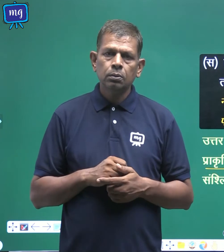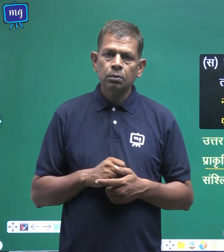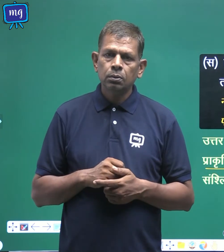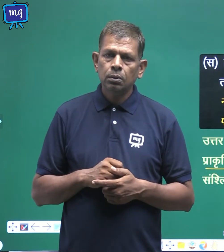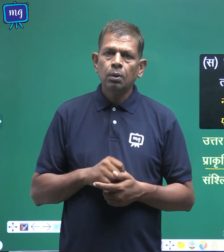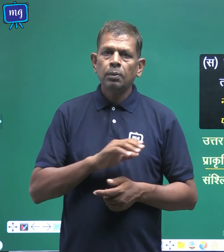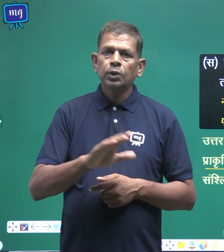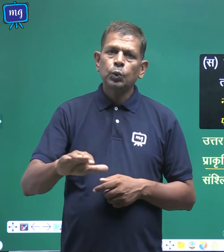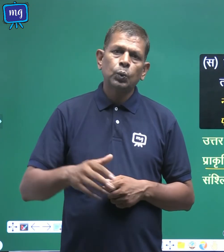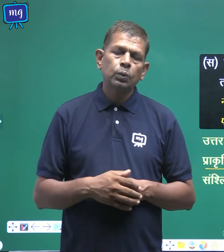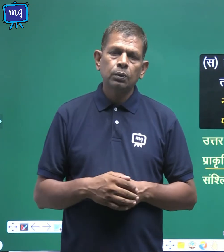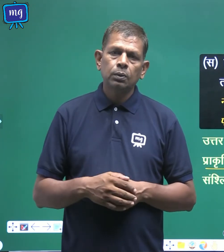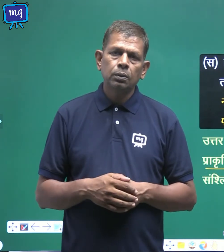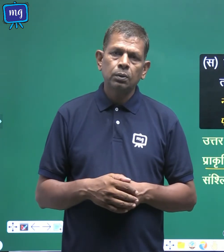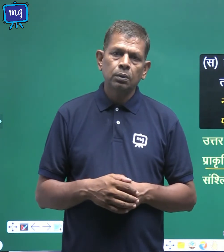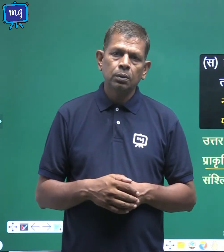बच्चों,